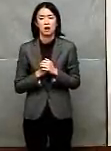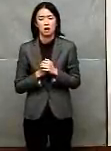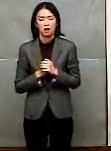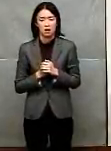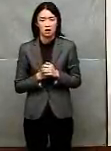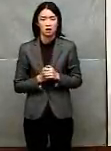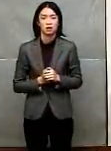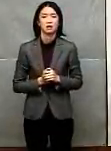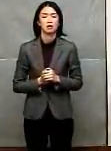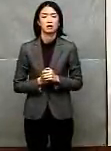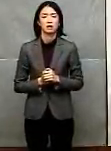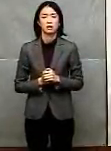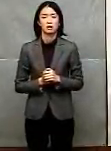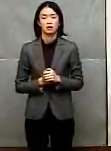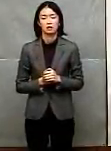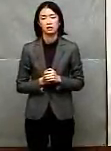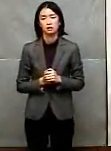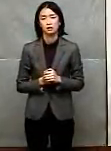ですから 、はいはい、